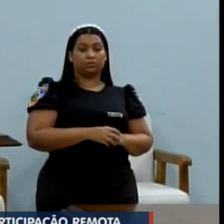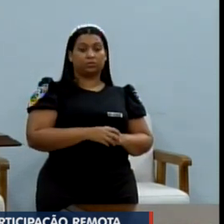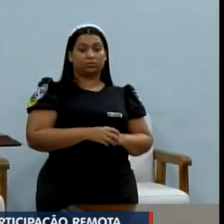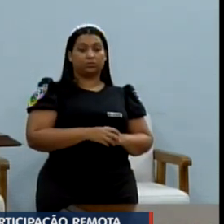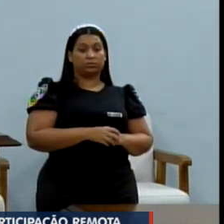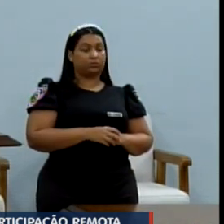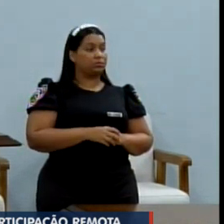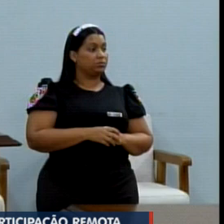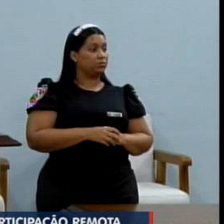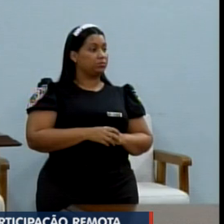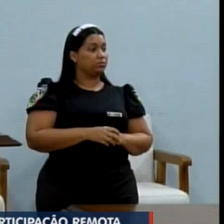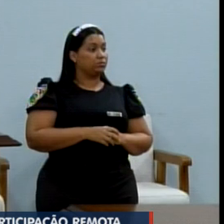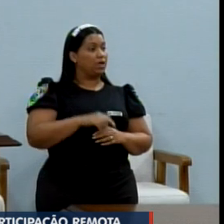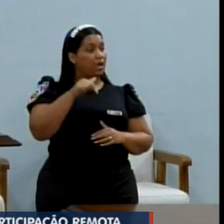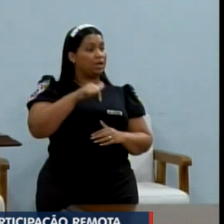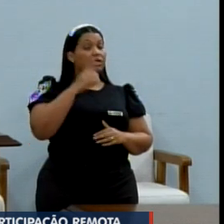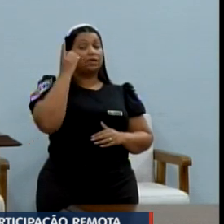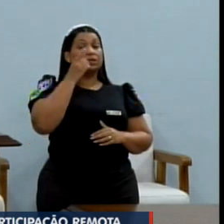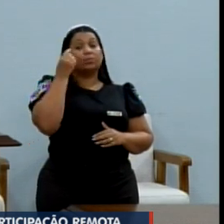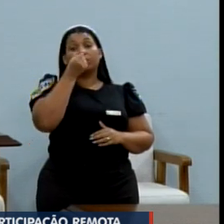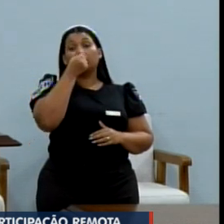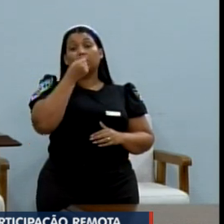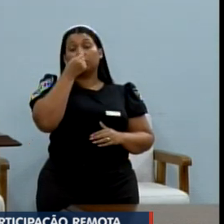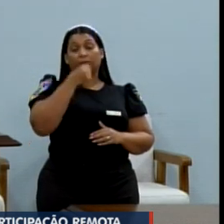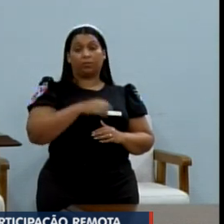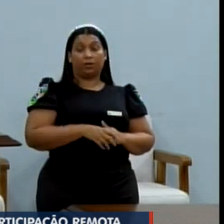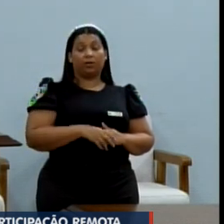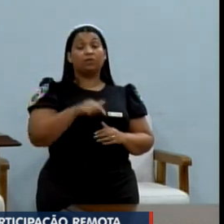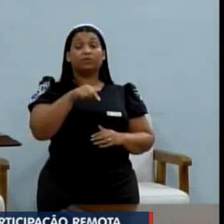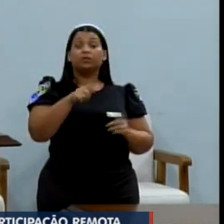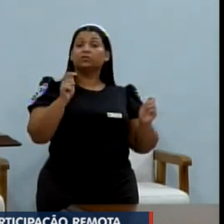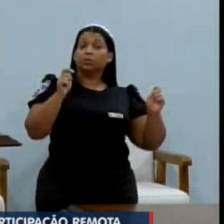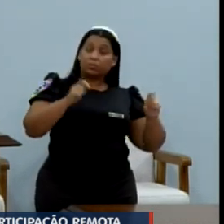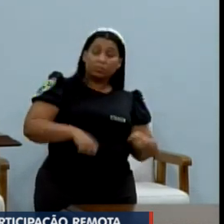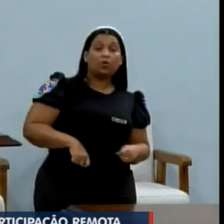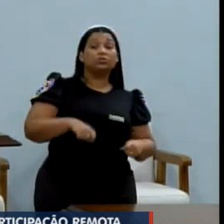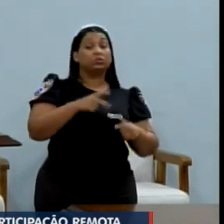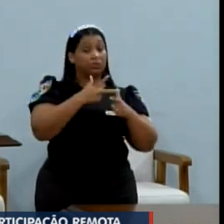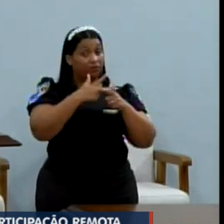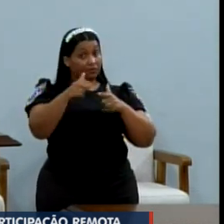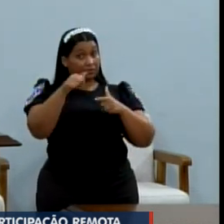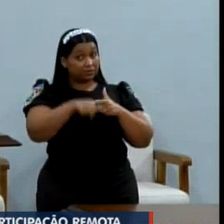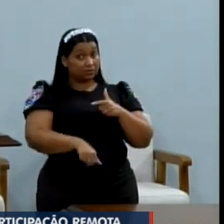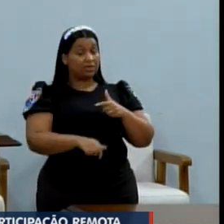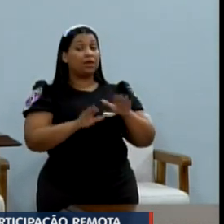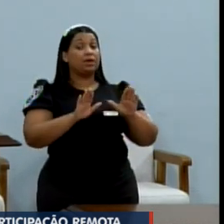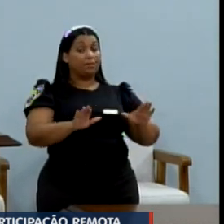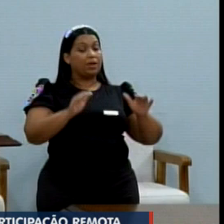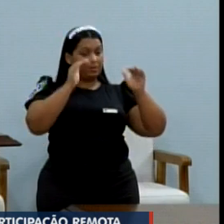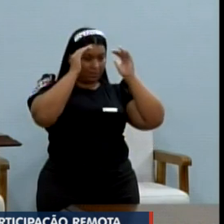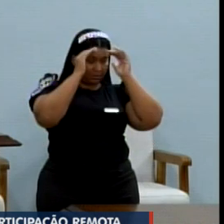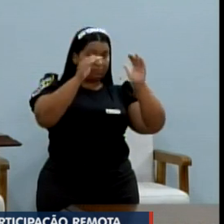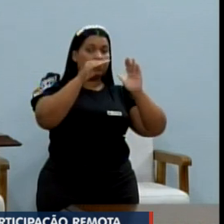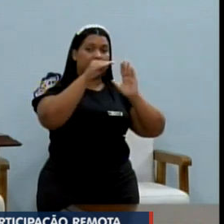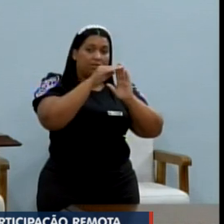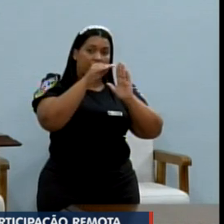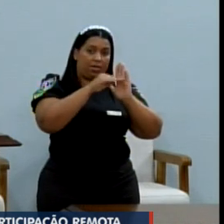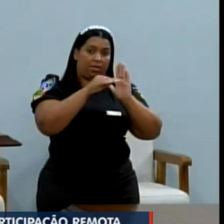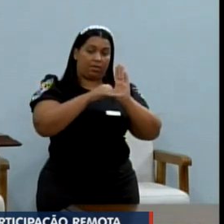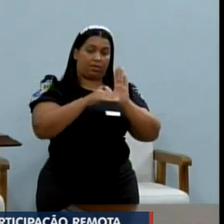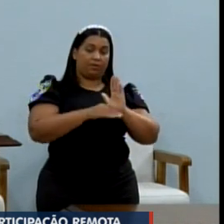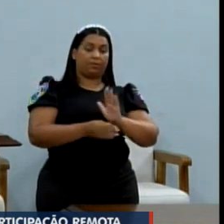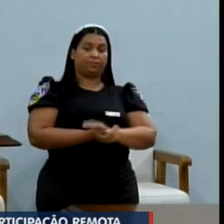Borges aqui Deputado Itamar o senhor pode até ganhar eleição Mas vai ter que respeitar a